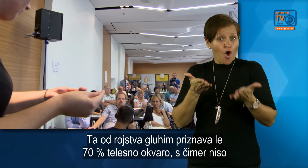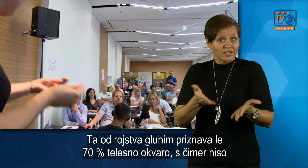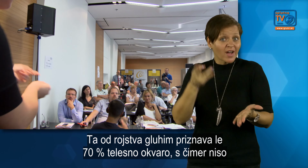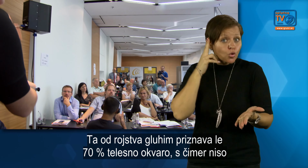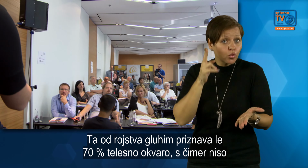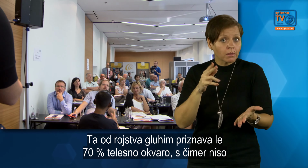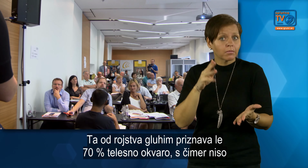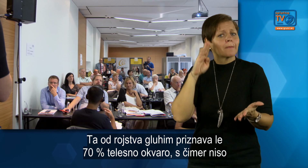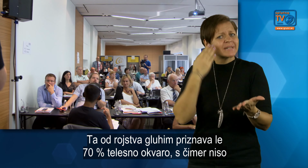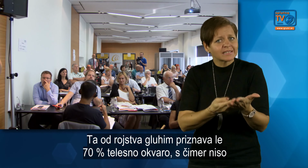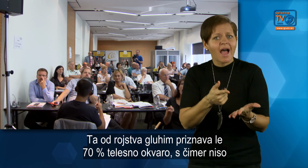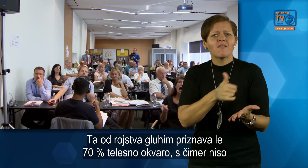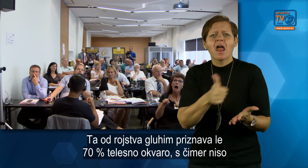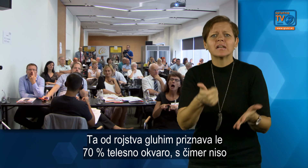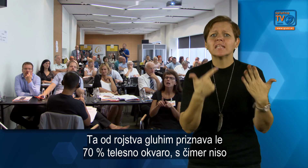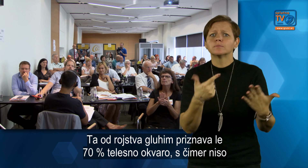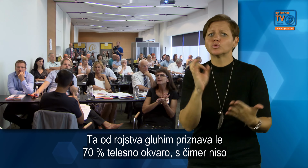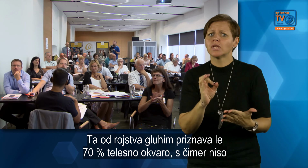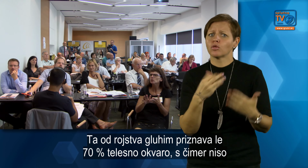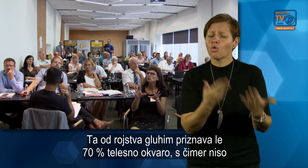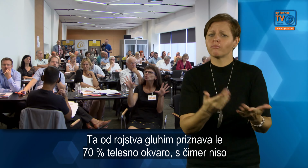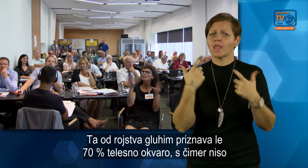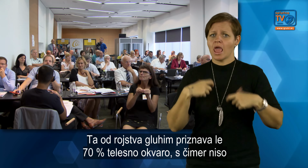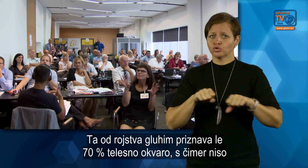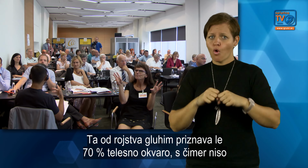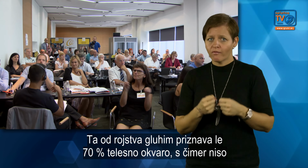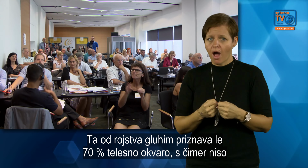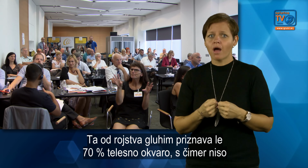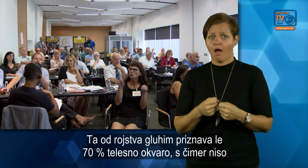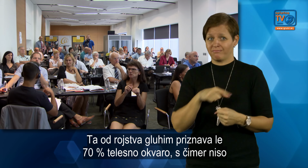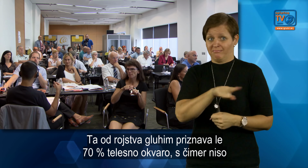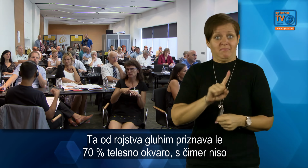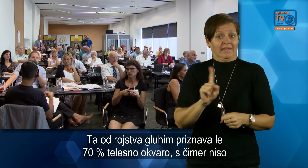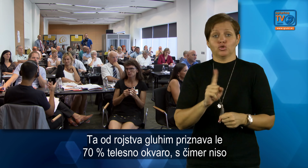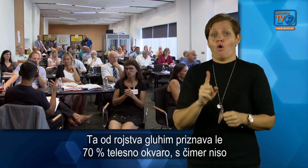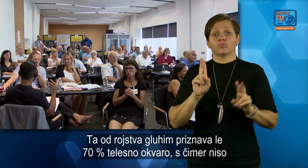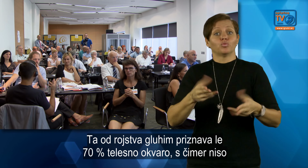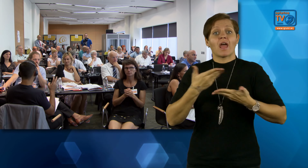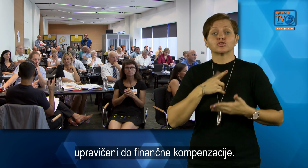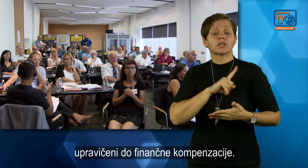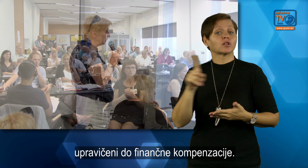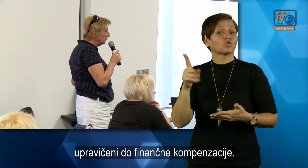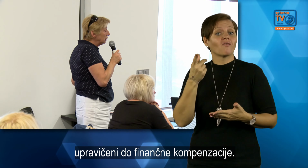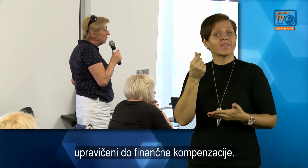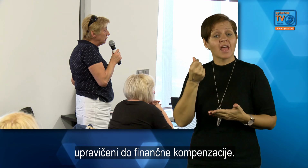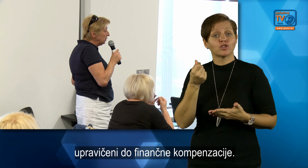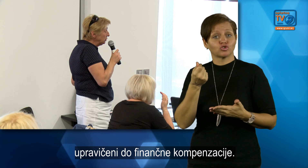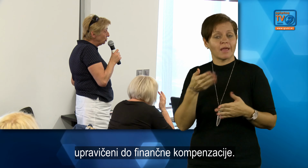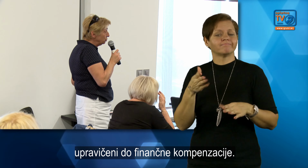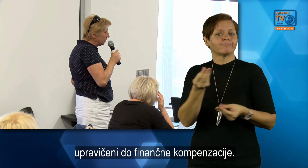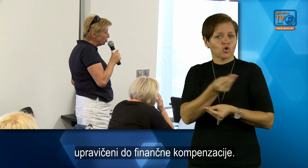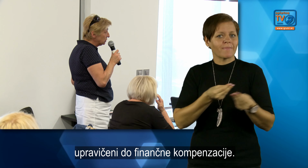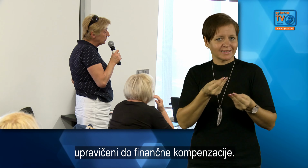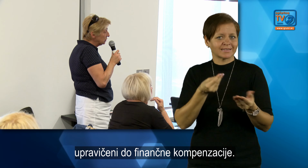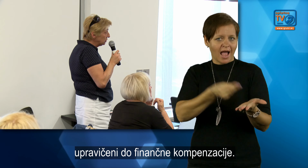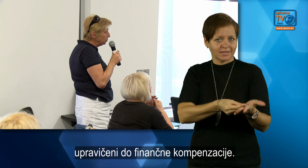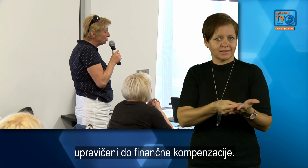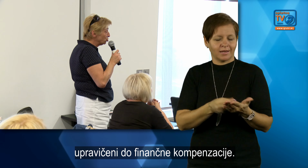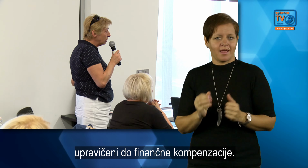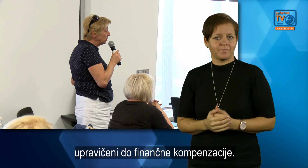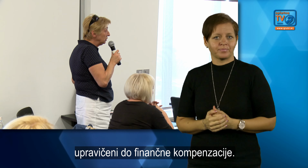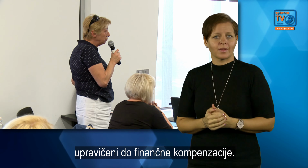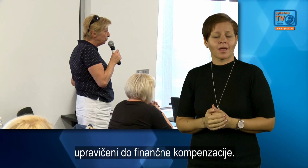1983. Ta od rojstva gluhim priznava le 70% telesno okvaro, s čimer niso upravičeni do